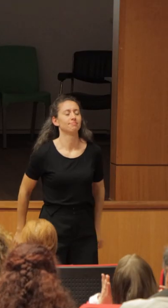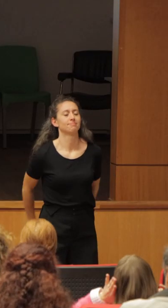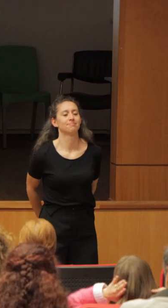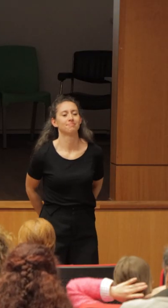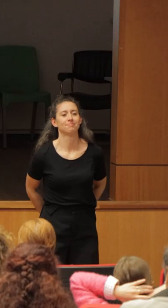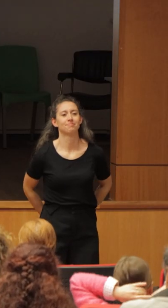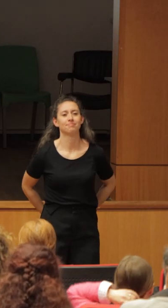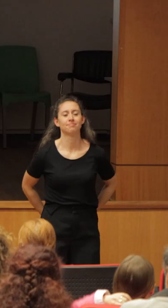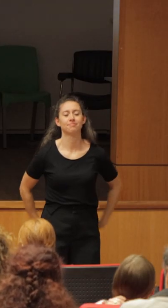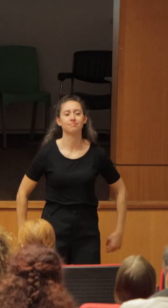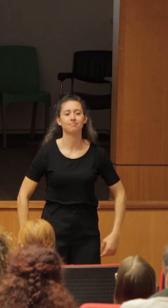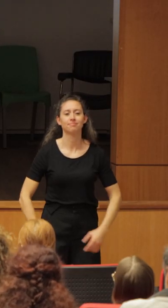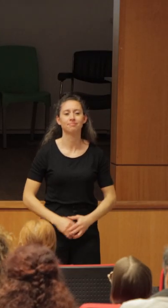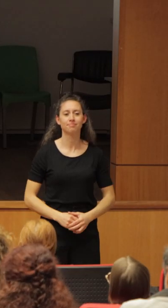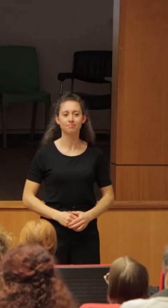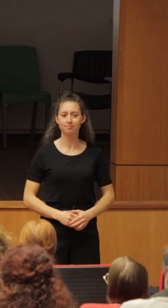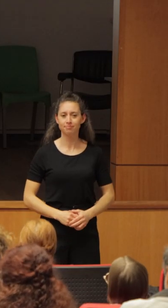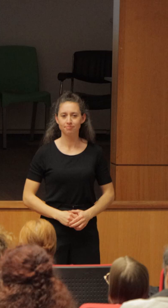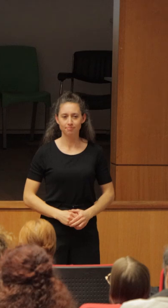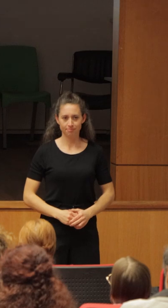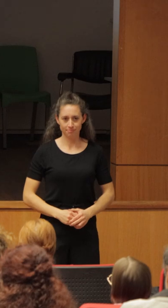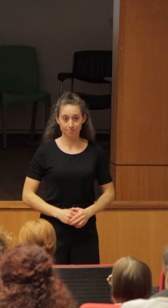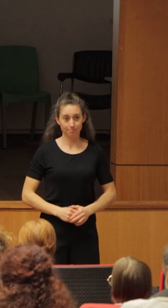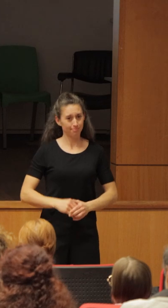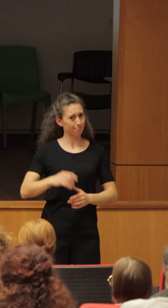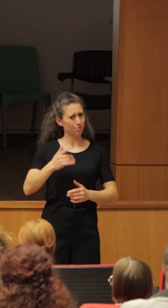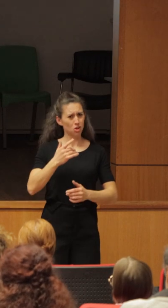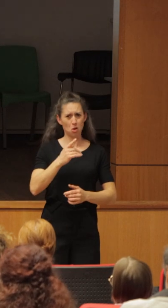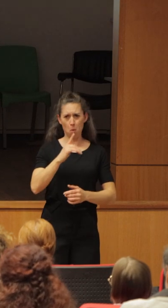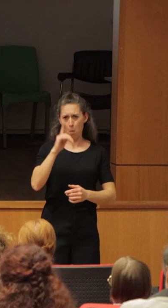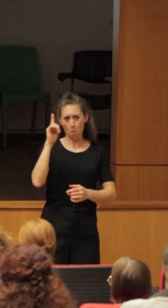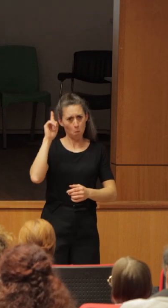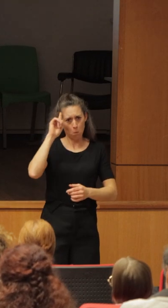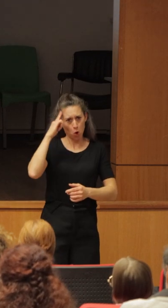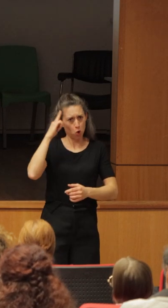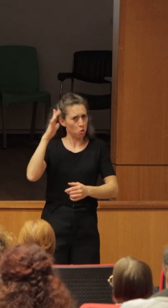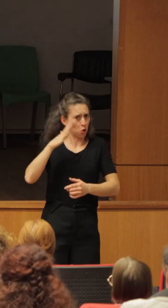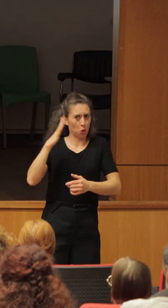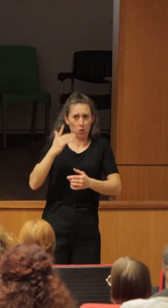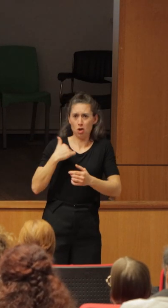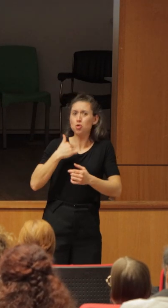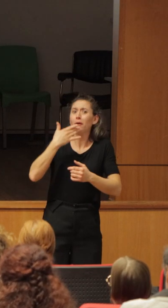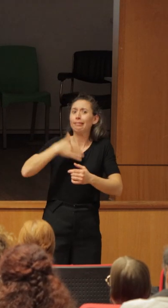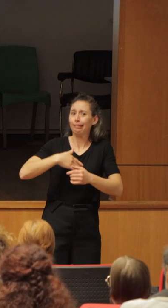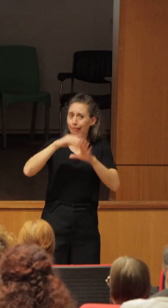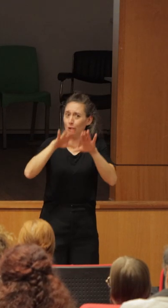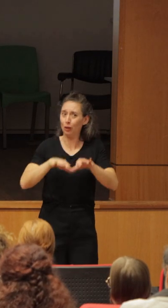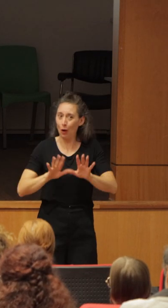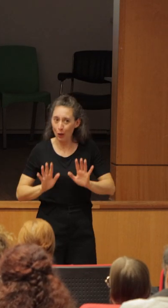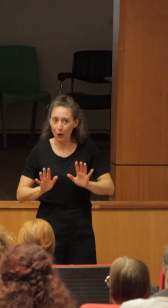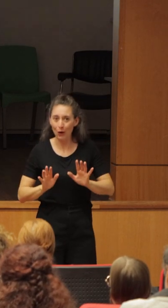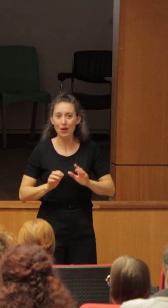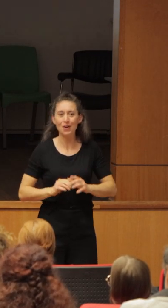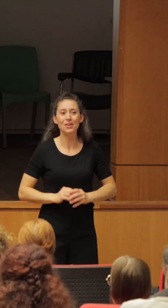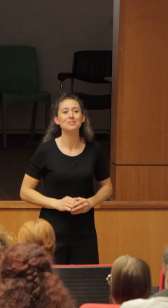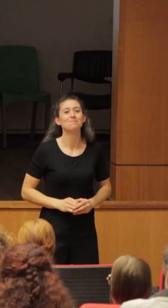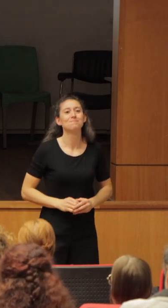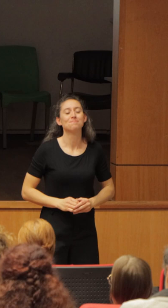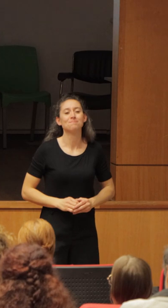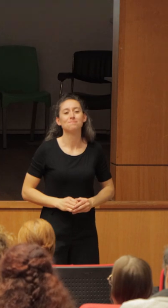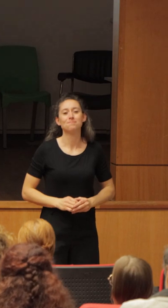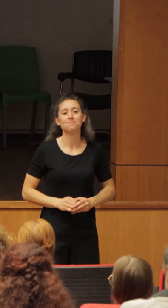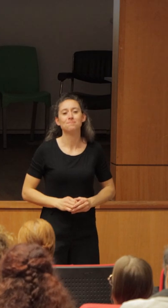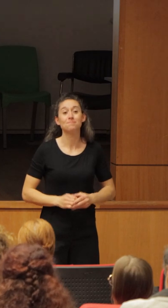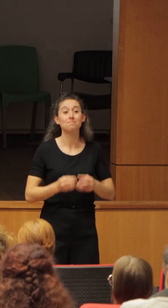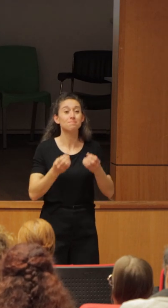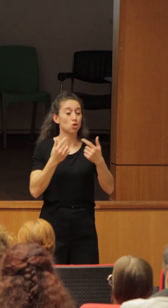I have no idea how I understood it all. No tengo idea cómo hice para entenderlo todo. Because I have no Spanish proficiency